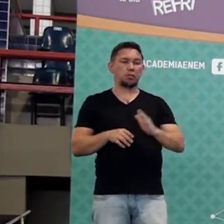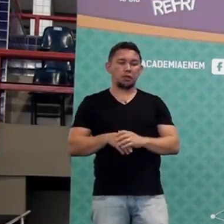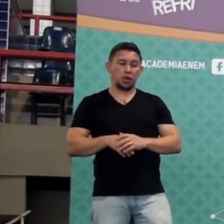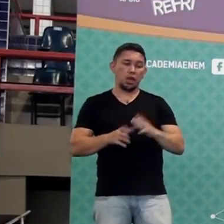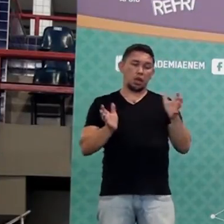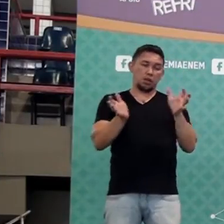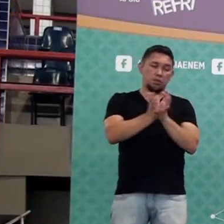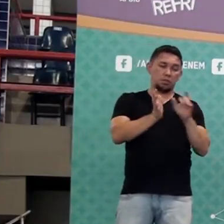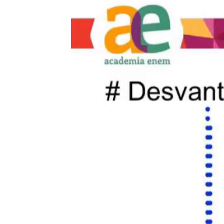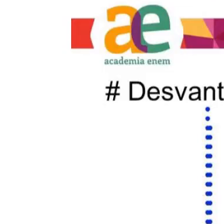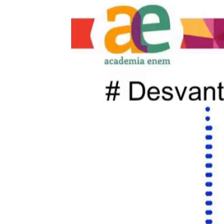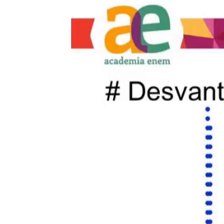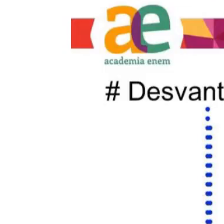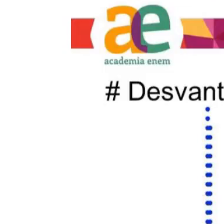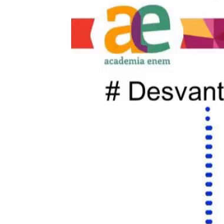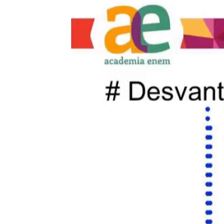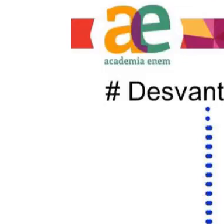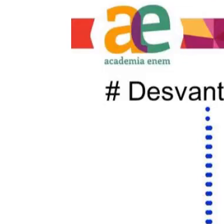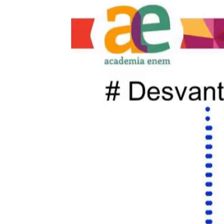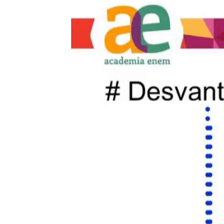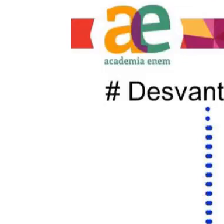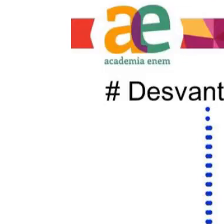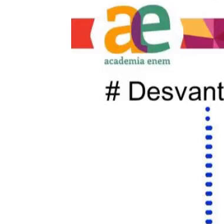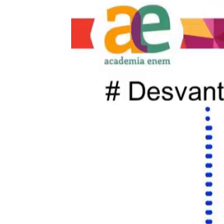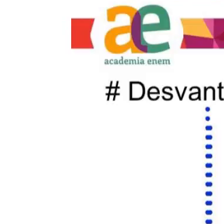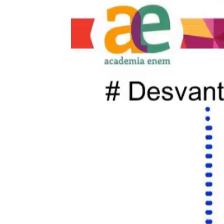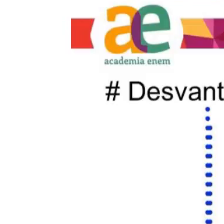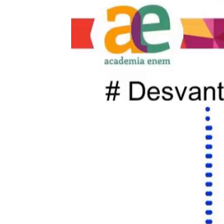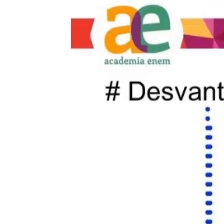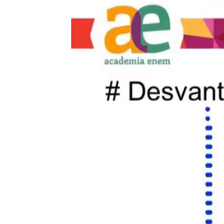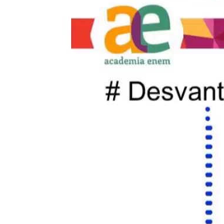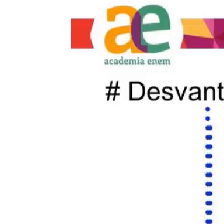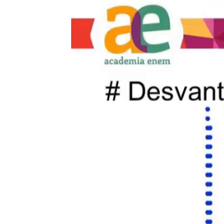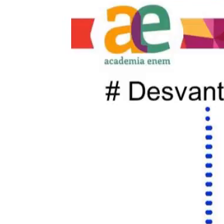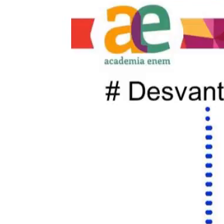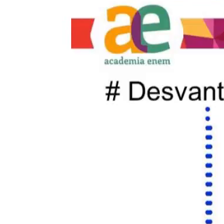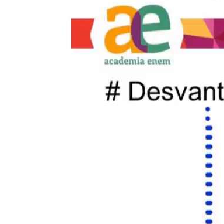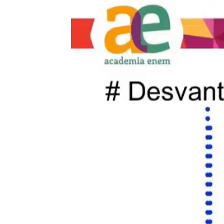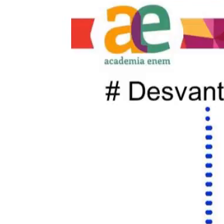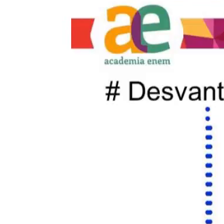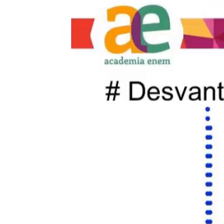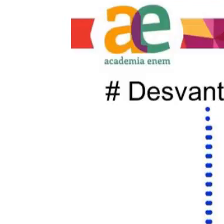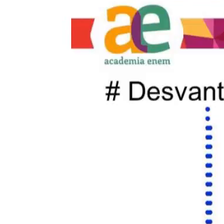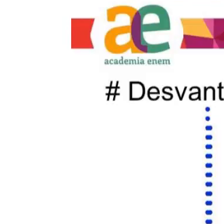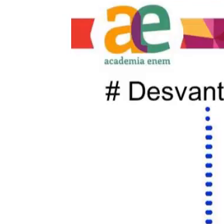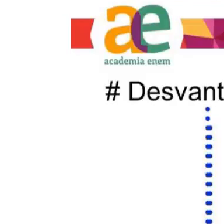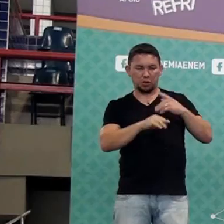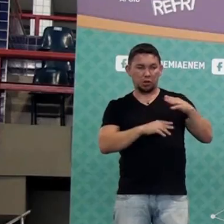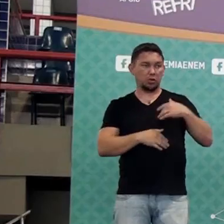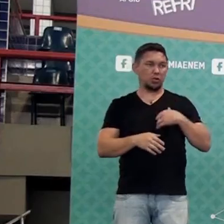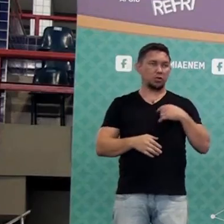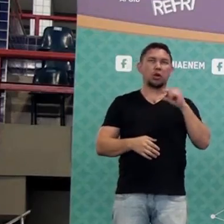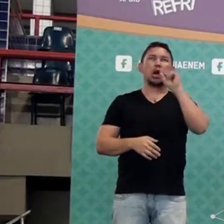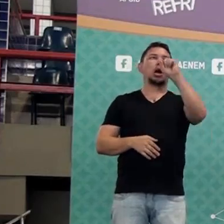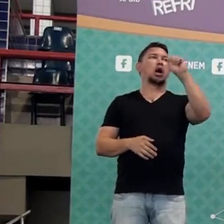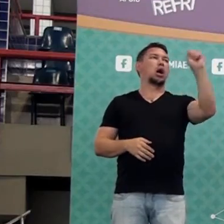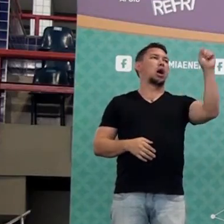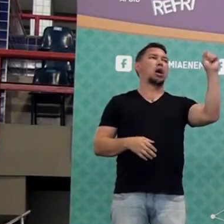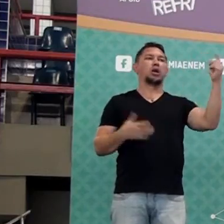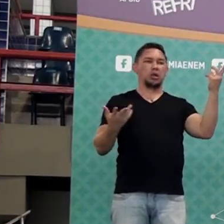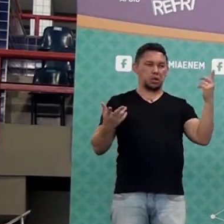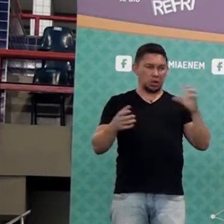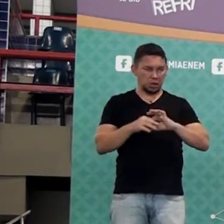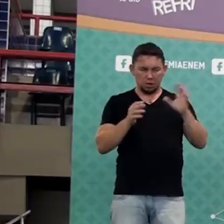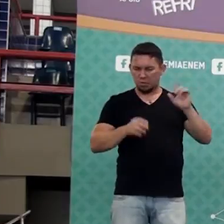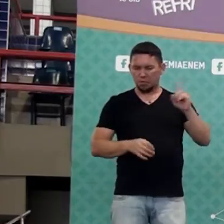desvantagem, tem um limite de instalação. Não dá para você colocar energia eólica em todo canto, tem que ter